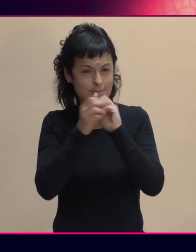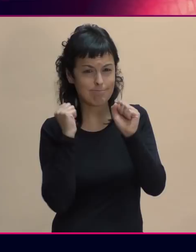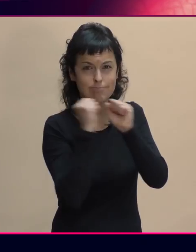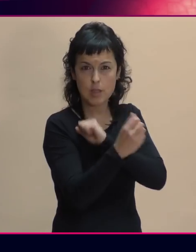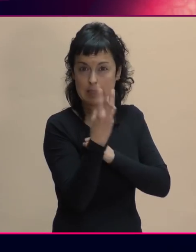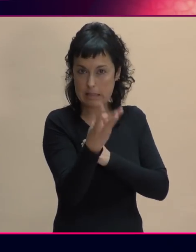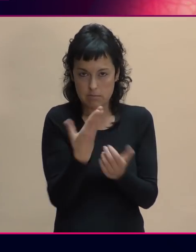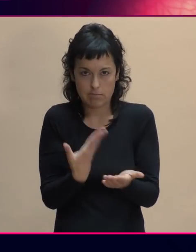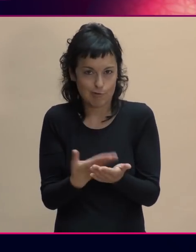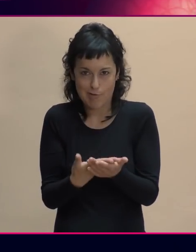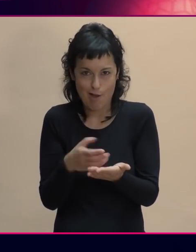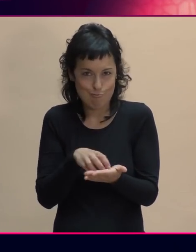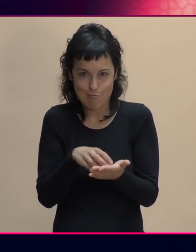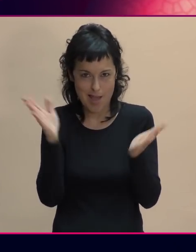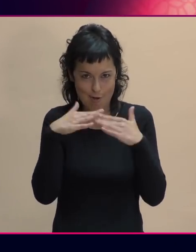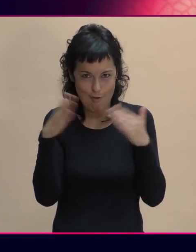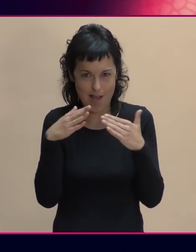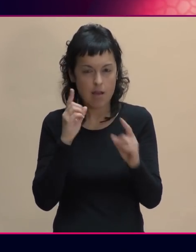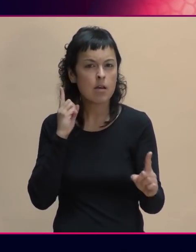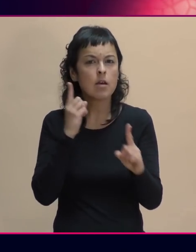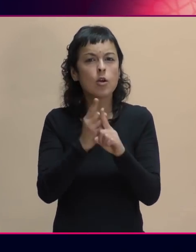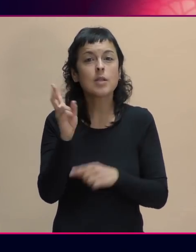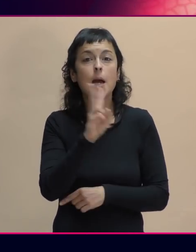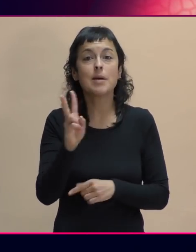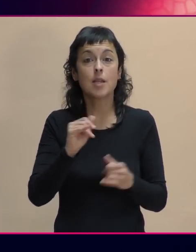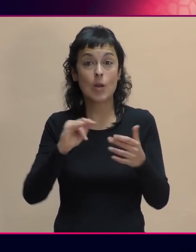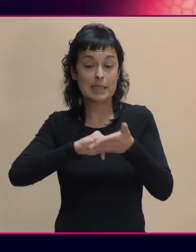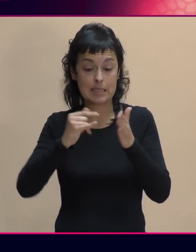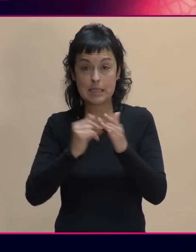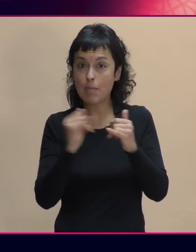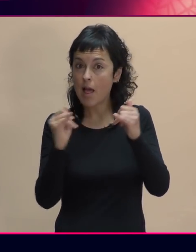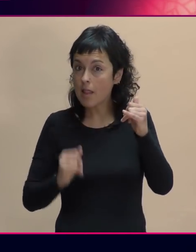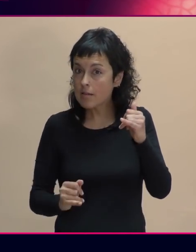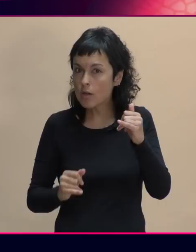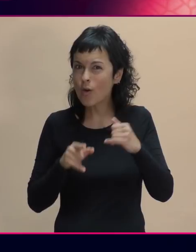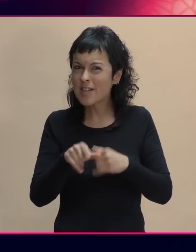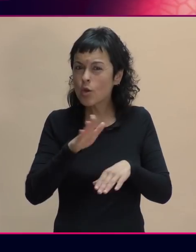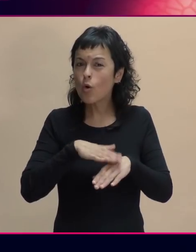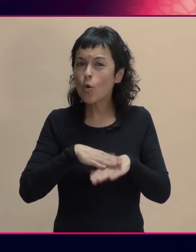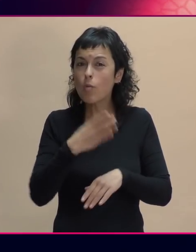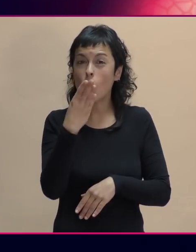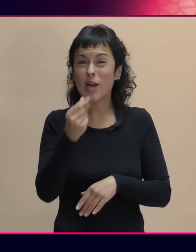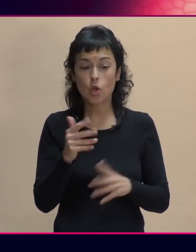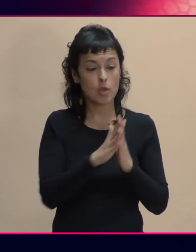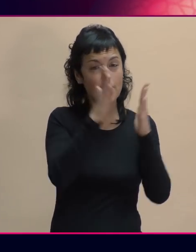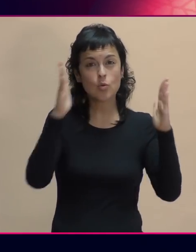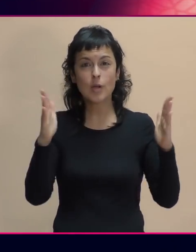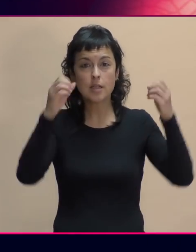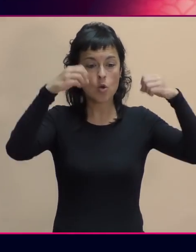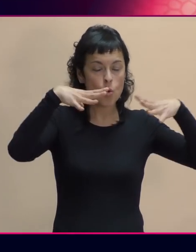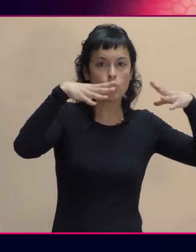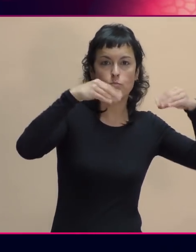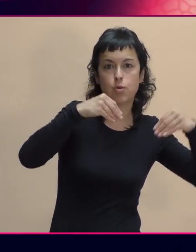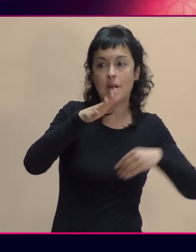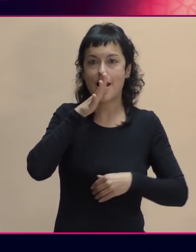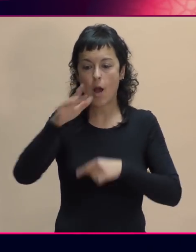acuerdo con los tres sabotajes comprobados no hay la menor duda al sistema eléctrico de Venezuela que dejó durante 4